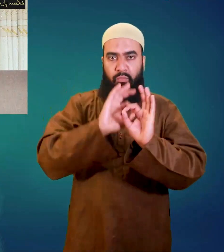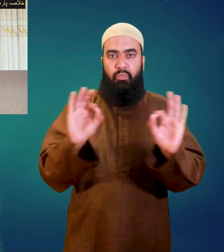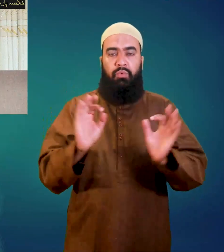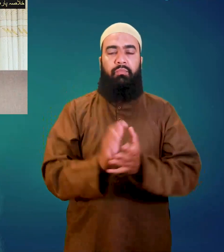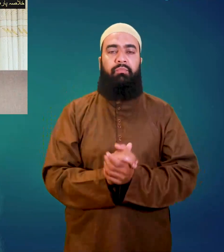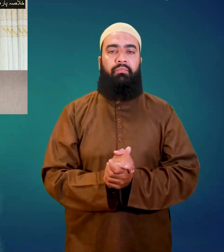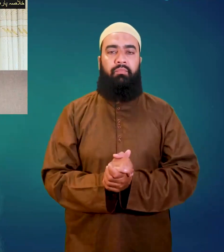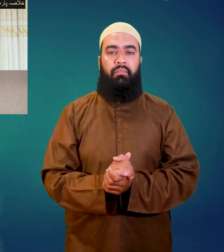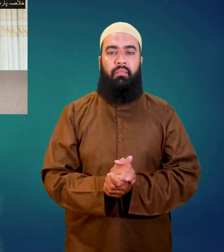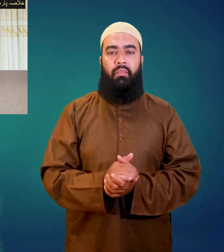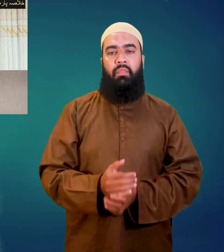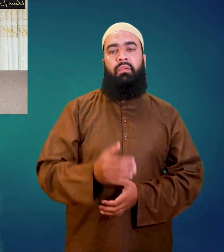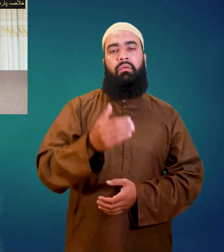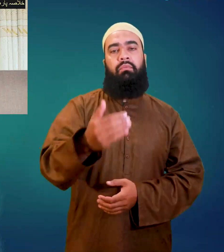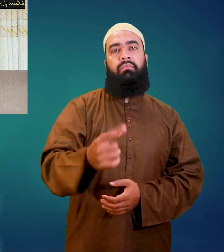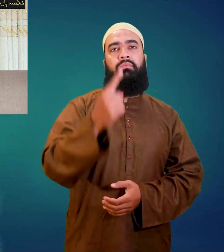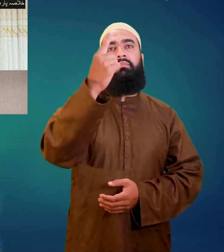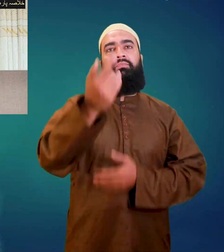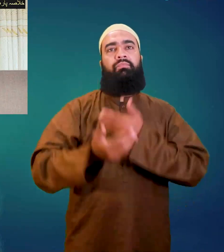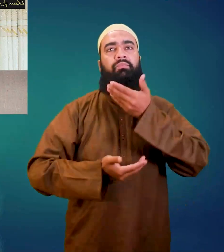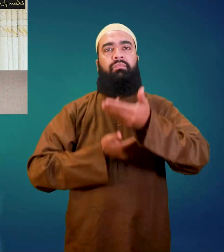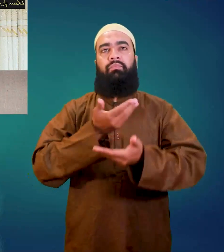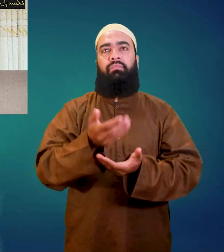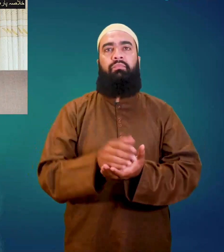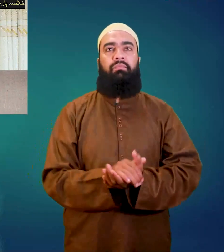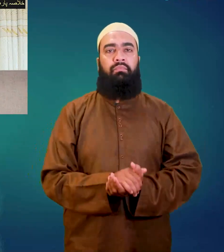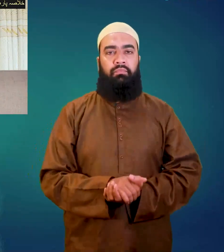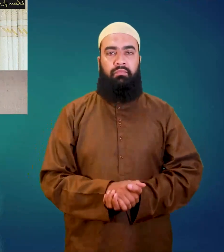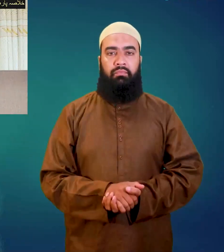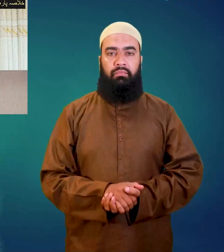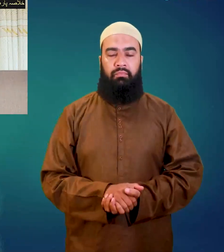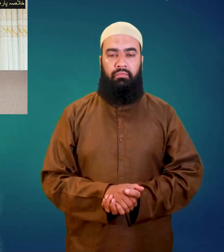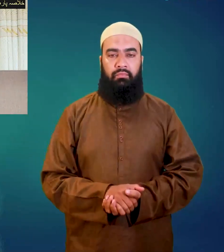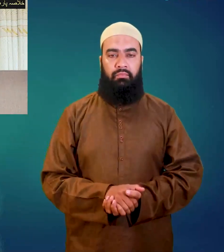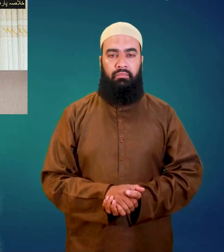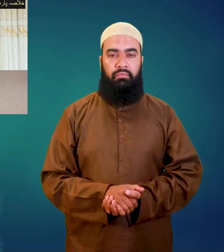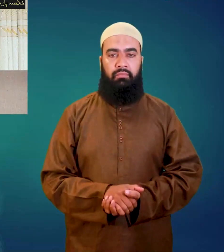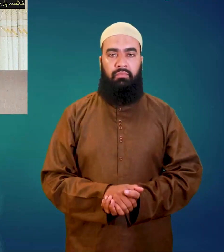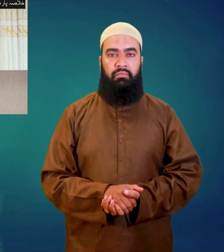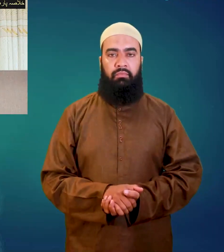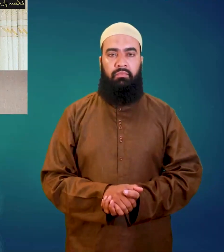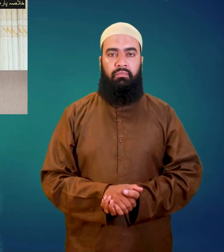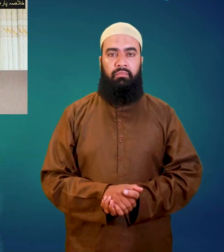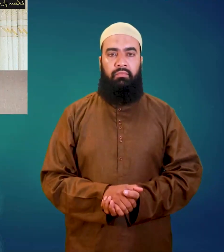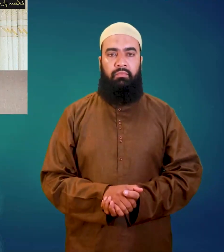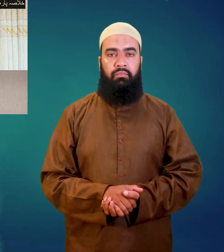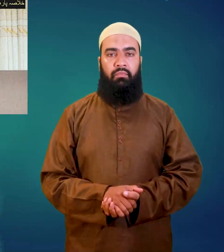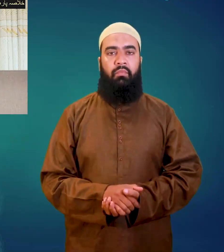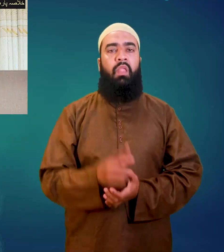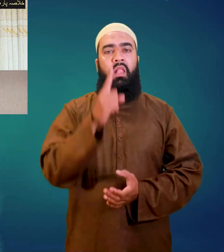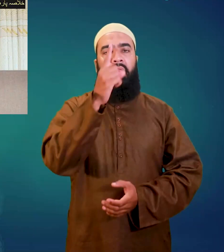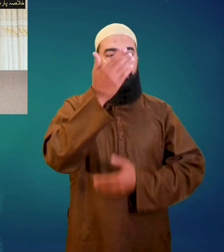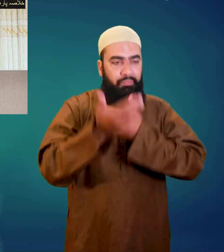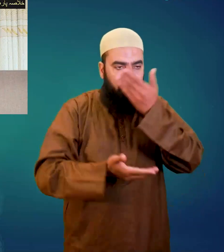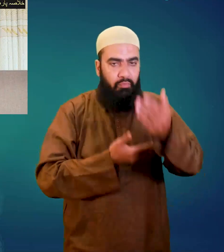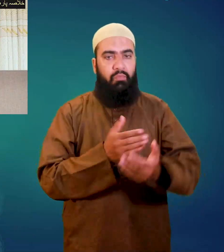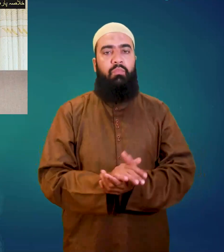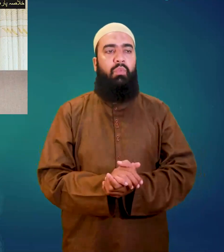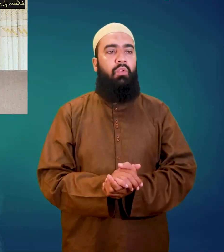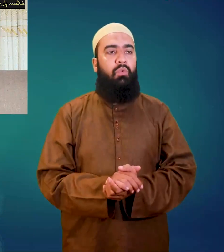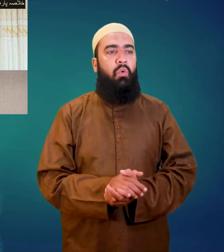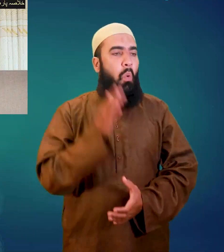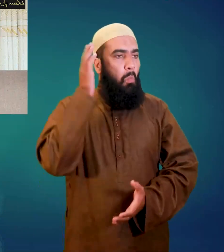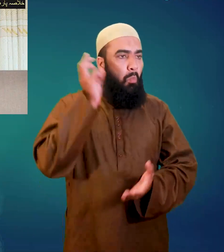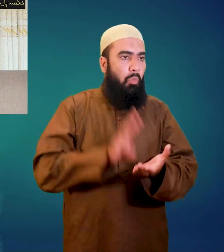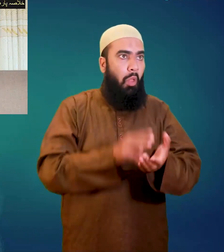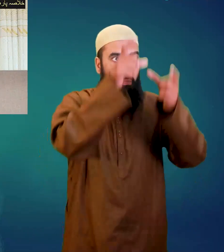رکوع نمبر 1، آیت نمبر 1، قد افلح المؤمنون، میں فلاح پا گئے